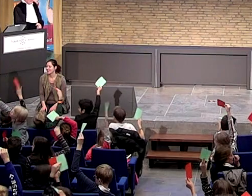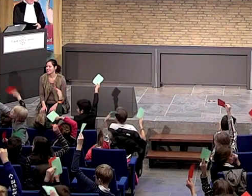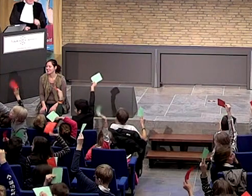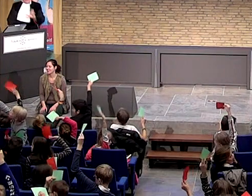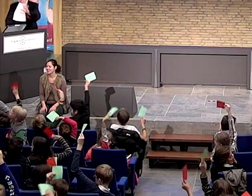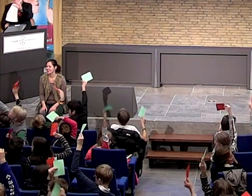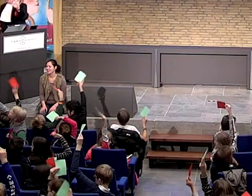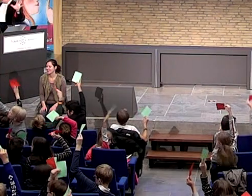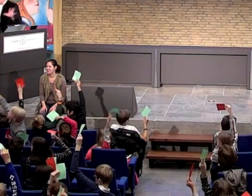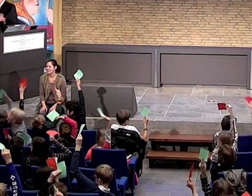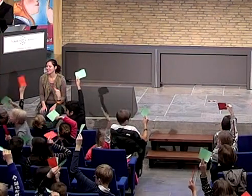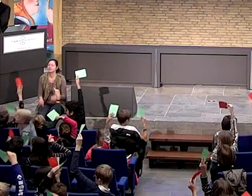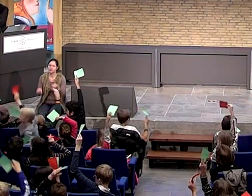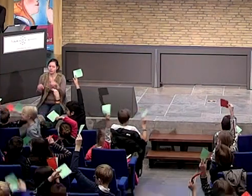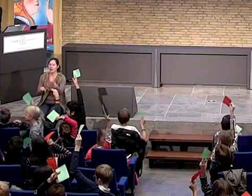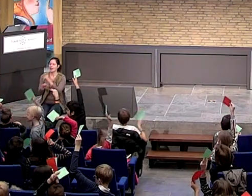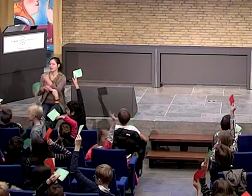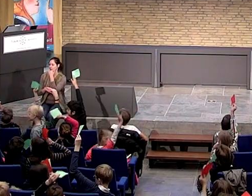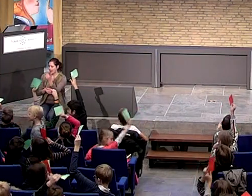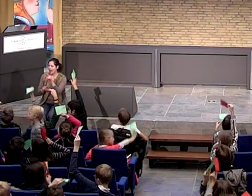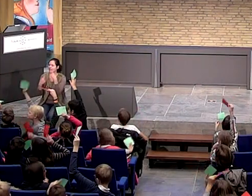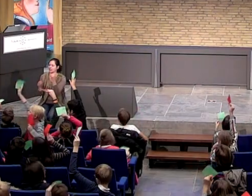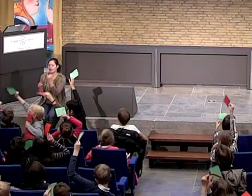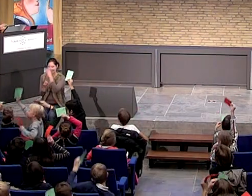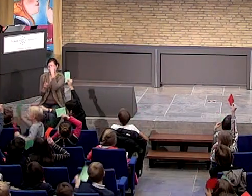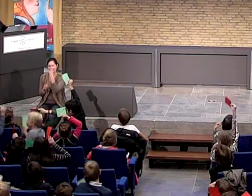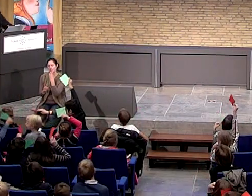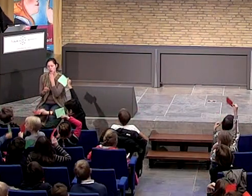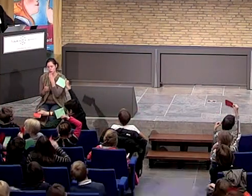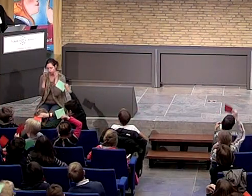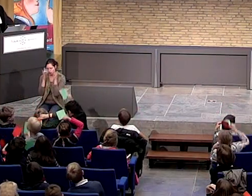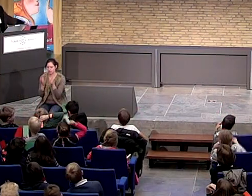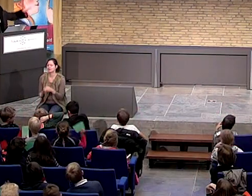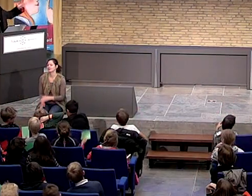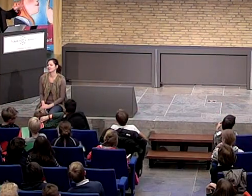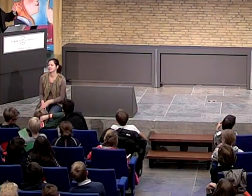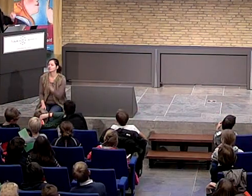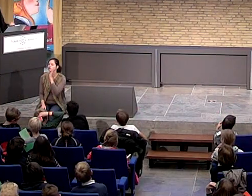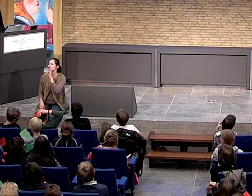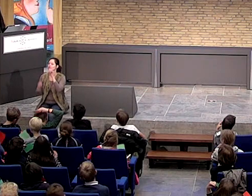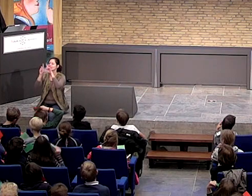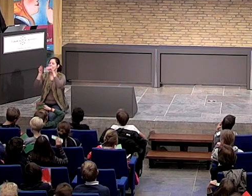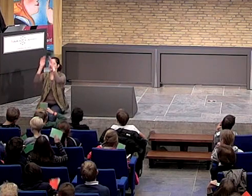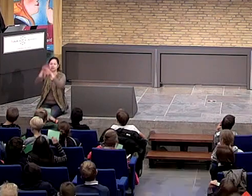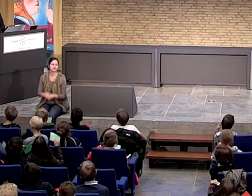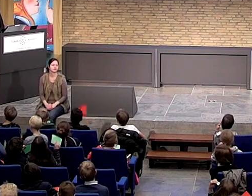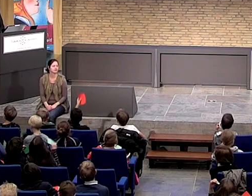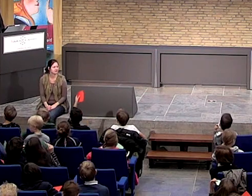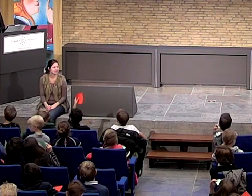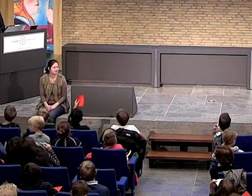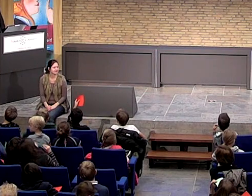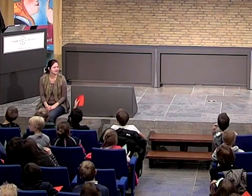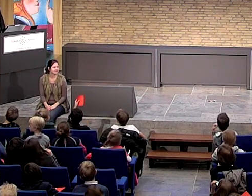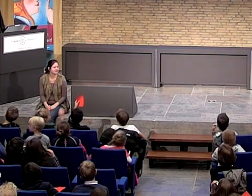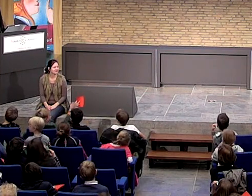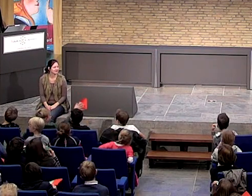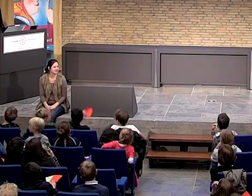Oké. Nou, en dan als laatste, en dan gaan we even naar het serieuzere stuk toe. Doe de kaartjes maar even naar beneden.